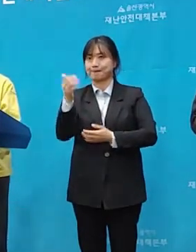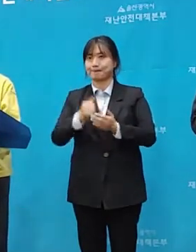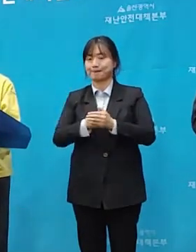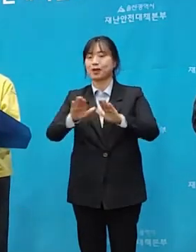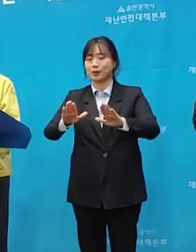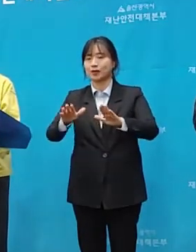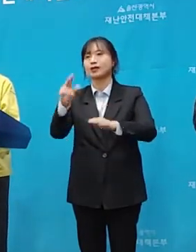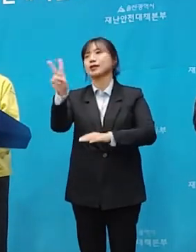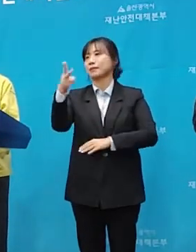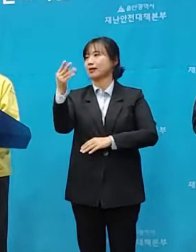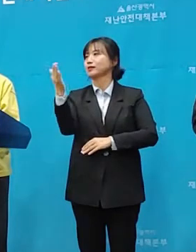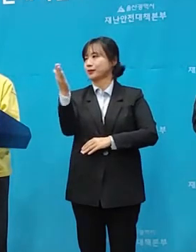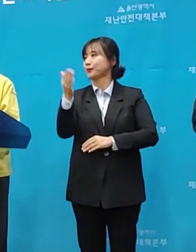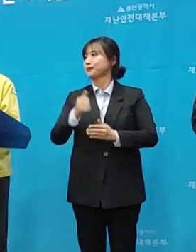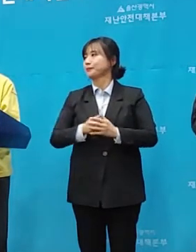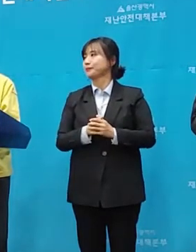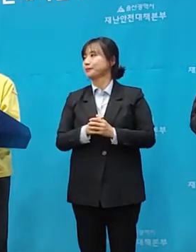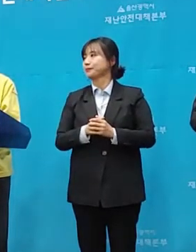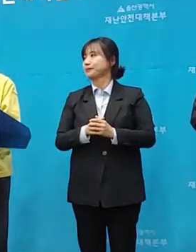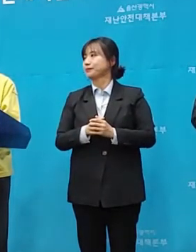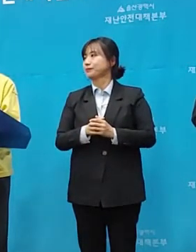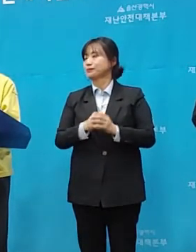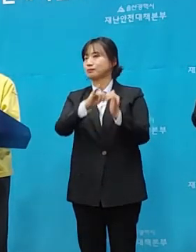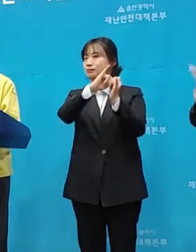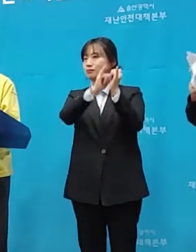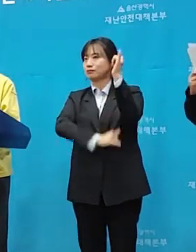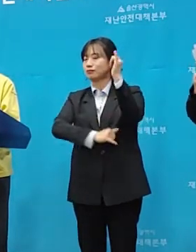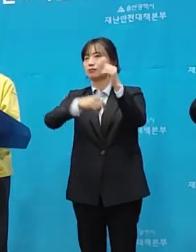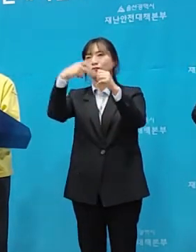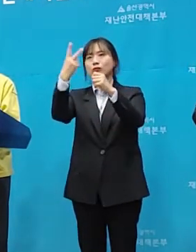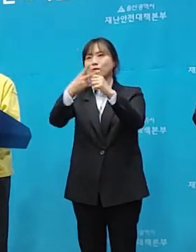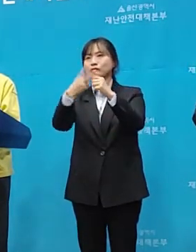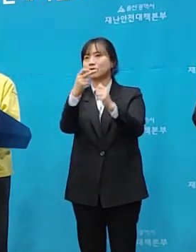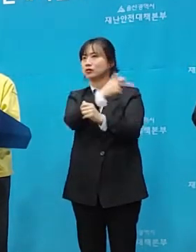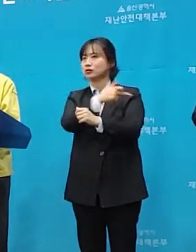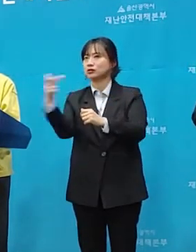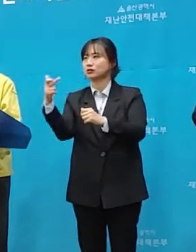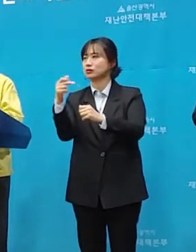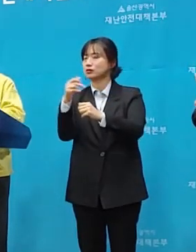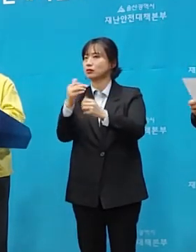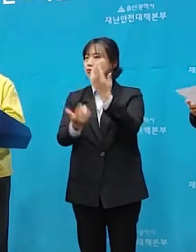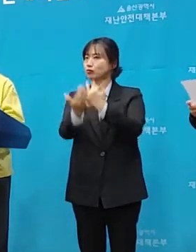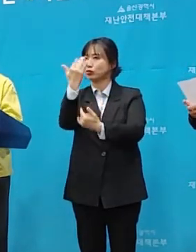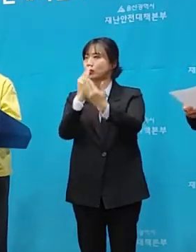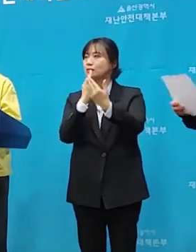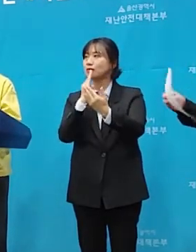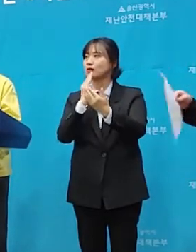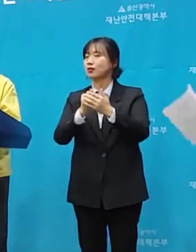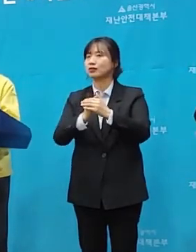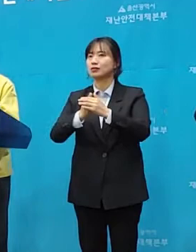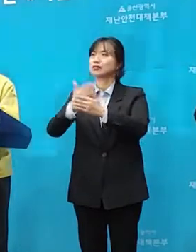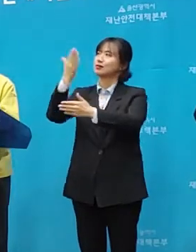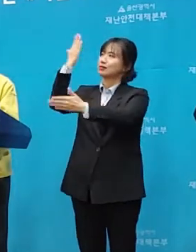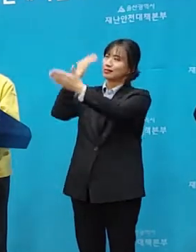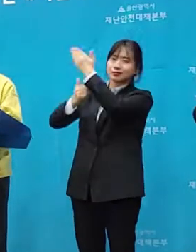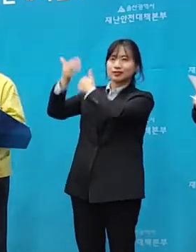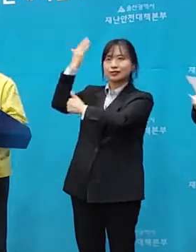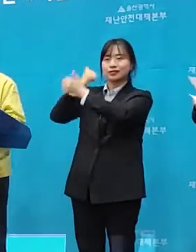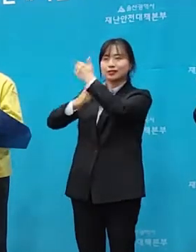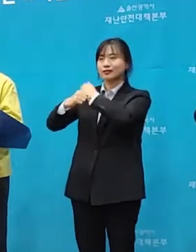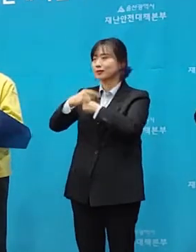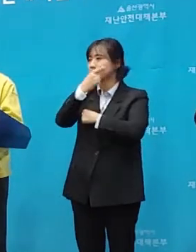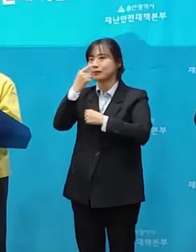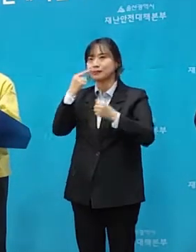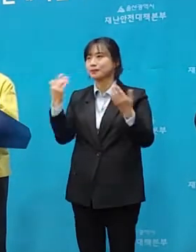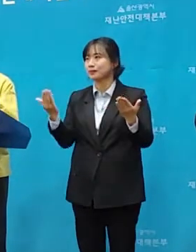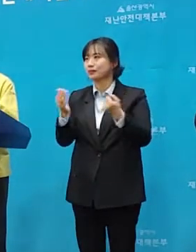기억합니다. 역대 두 번째 규모라고 몇 년 만에 그 전 것까지는 제가 지금